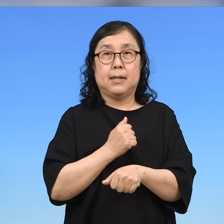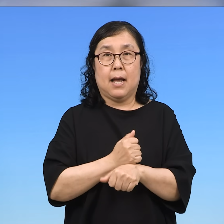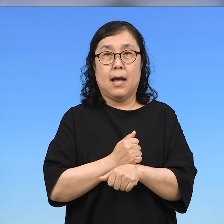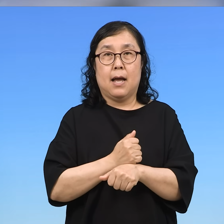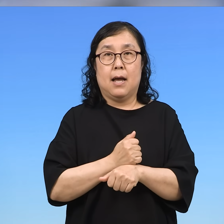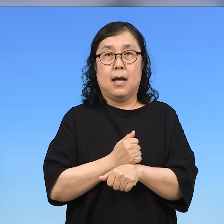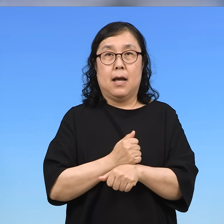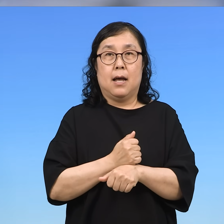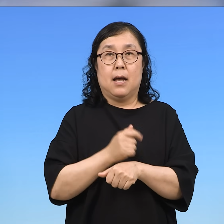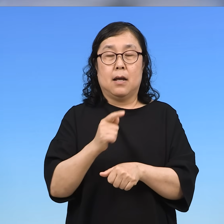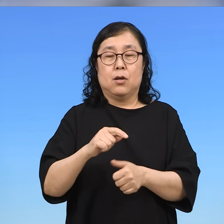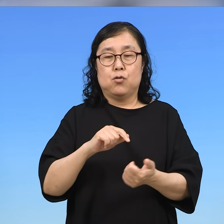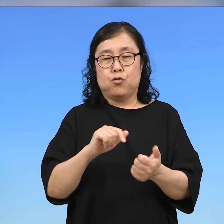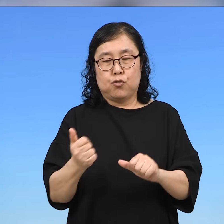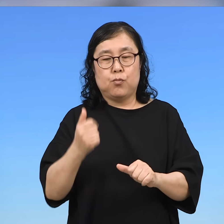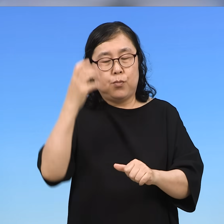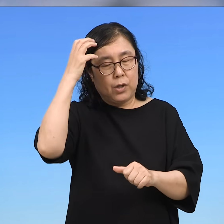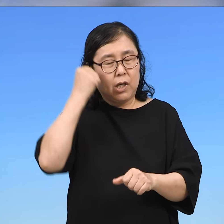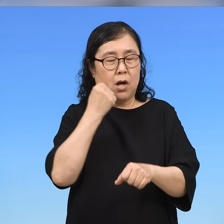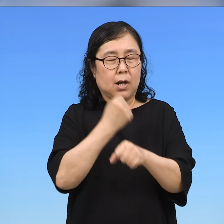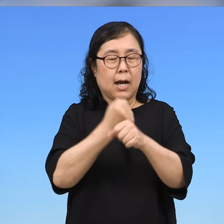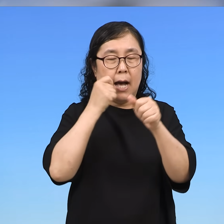메멘토 모리, 이 정신 아닙니까?